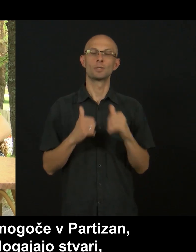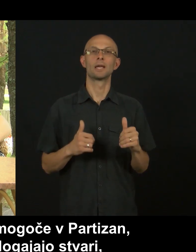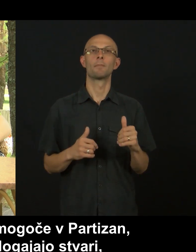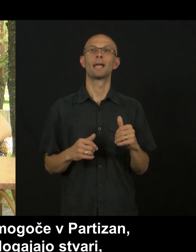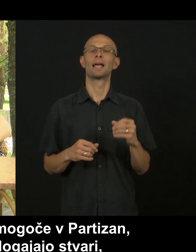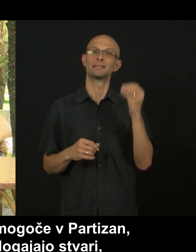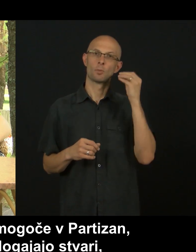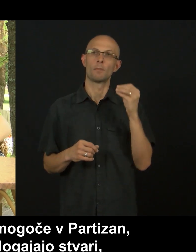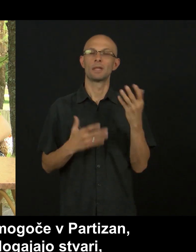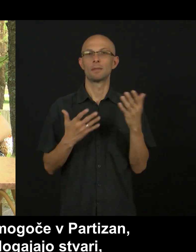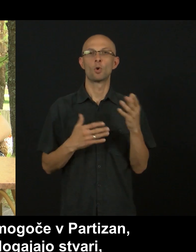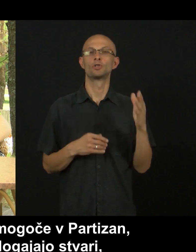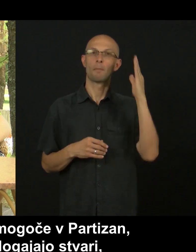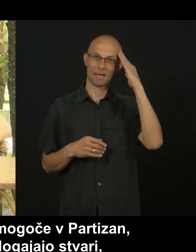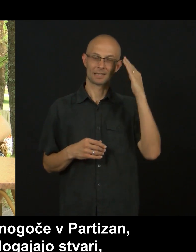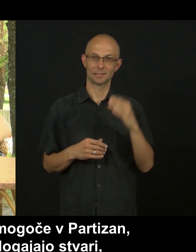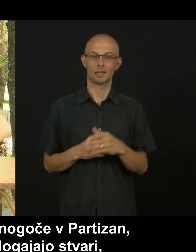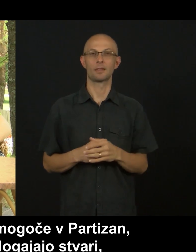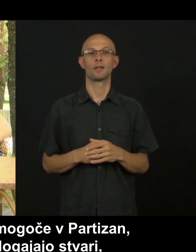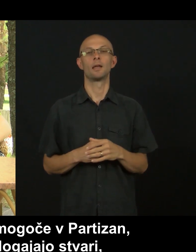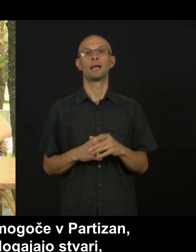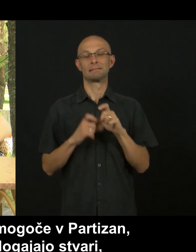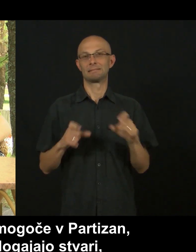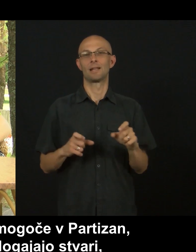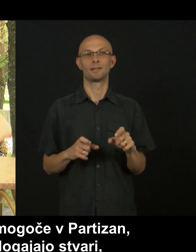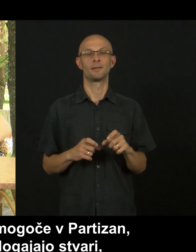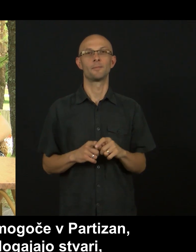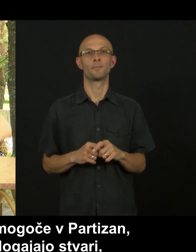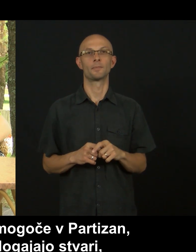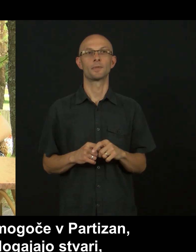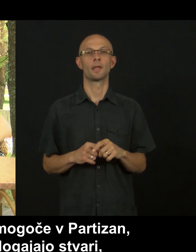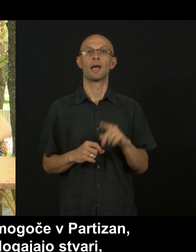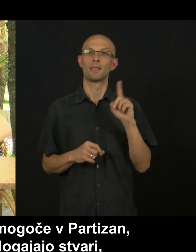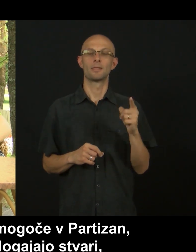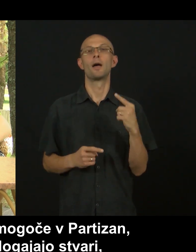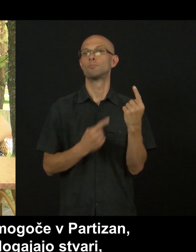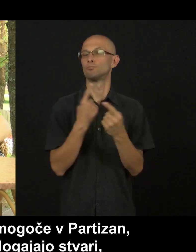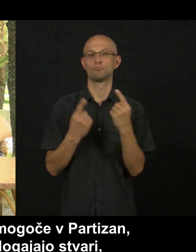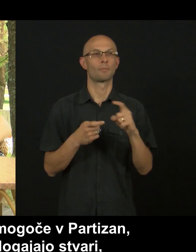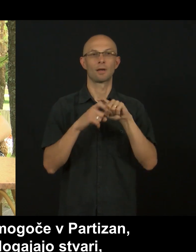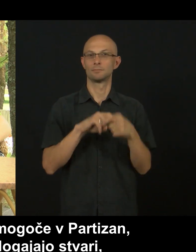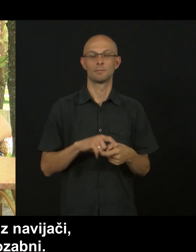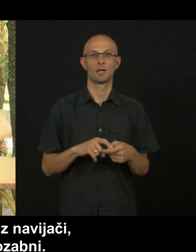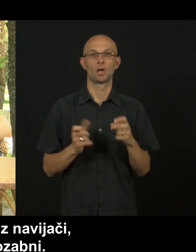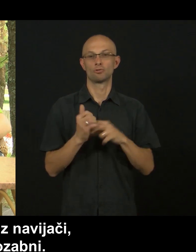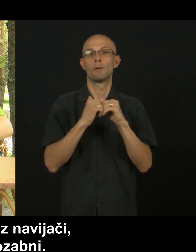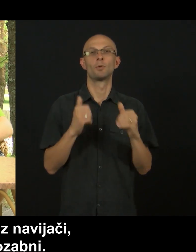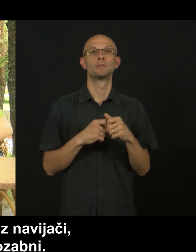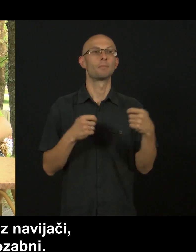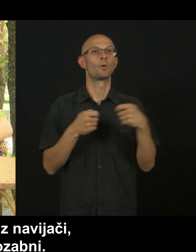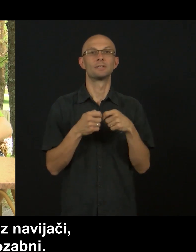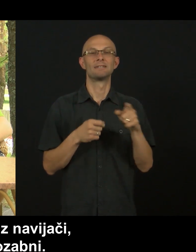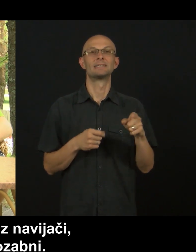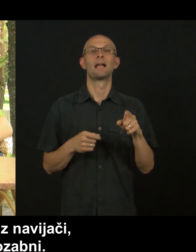En poseben spomin je bil mogoče Partizan, ker enostavno se tam dogajajo stvari, sploh v